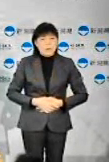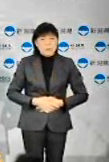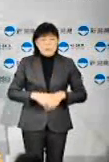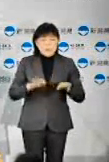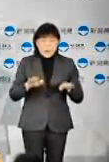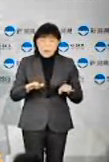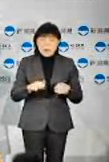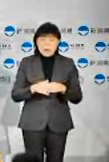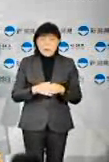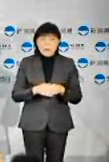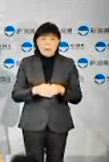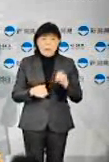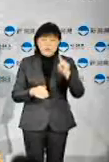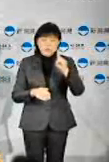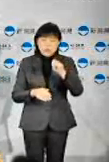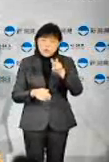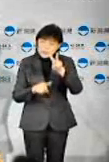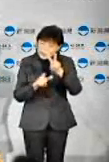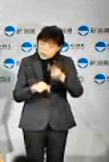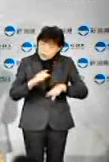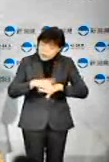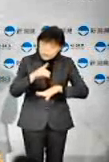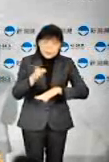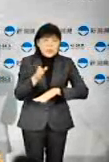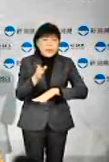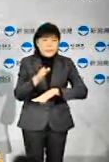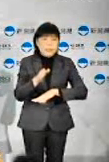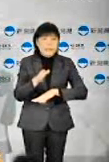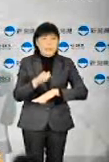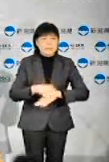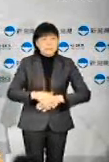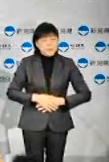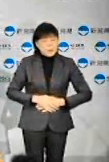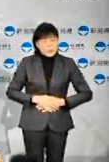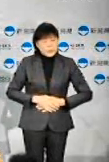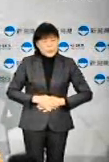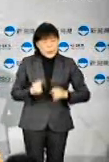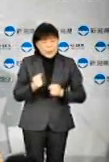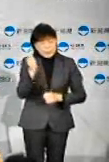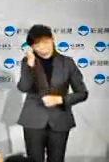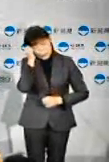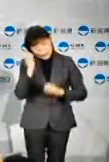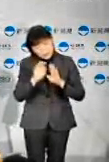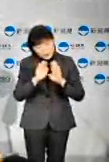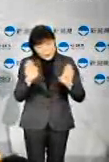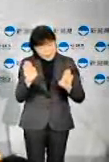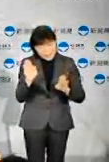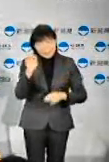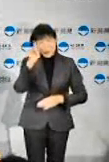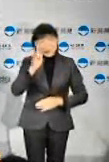さすがにこの12月中旬以降は寝てるんじゃないのかなと。だから